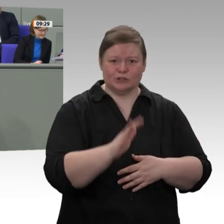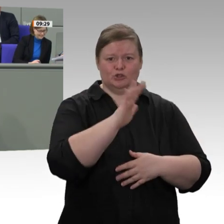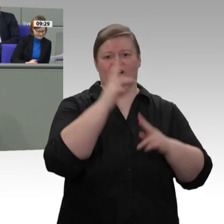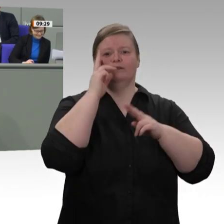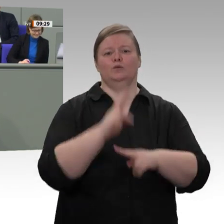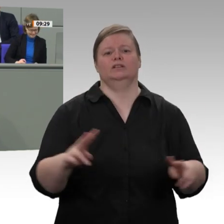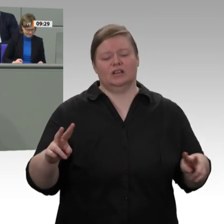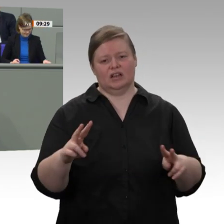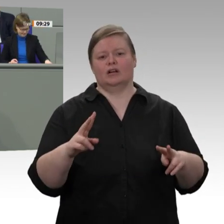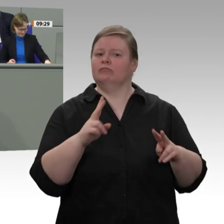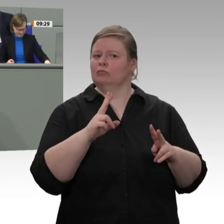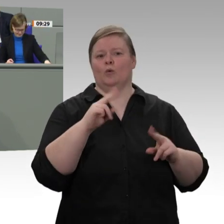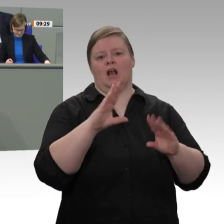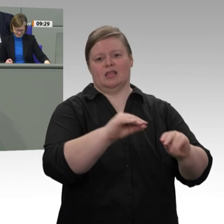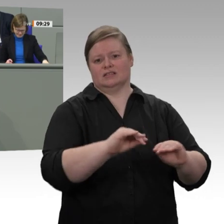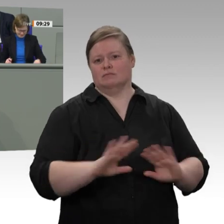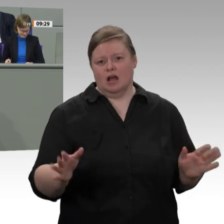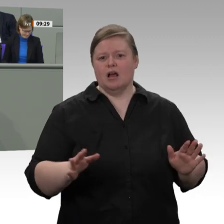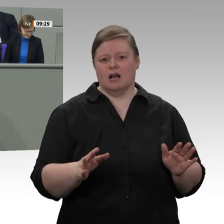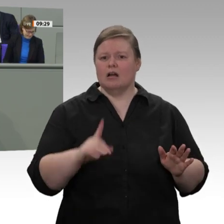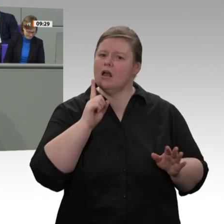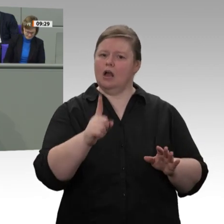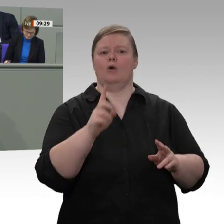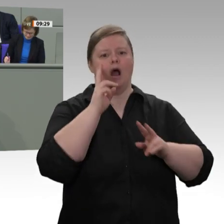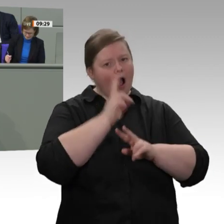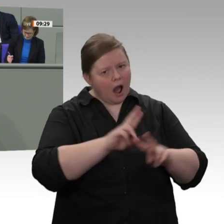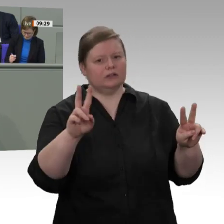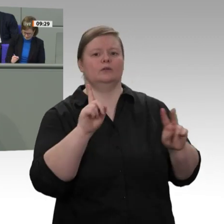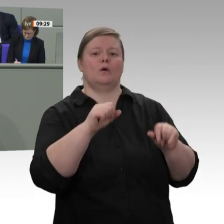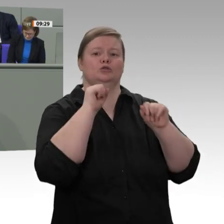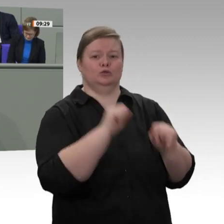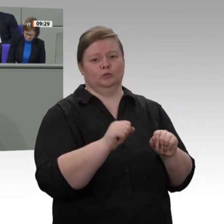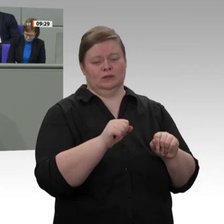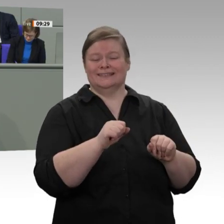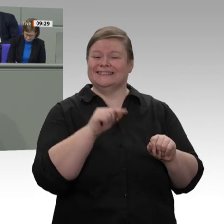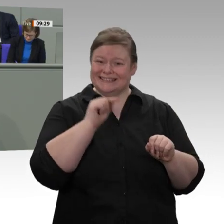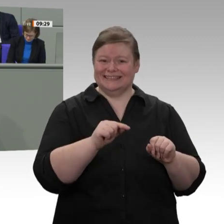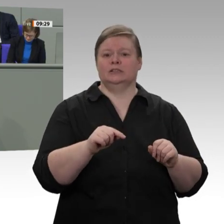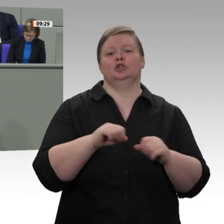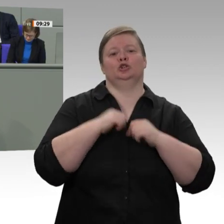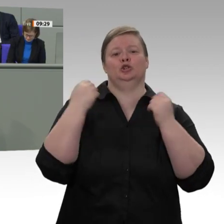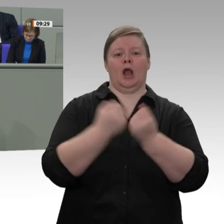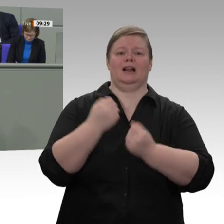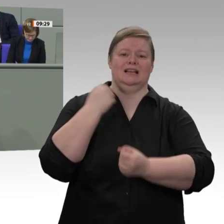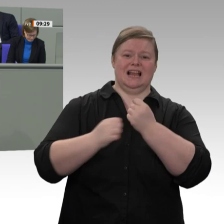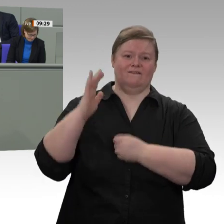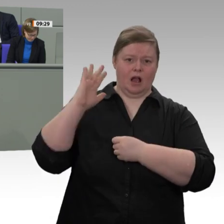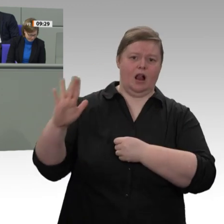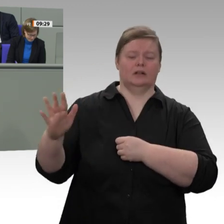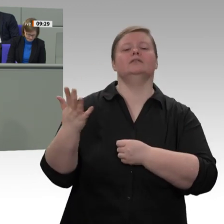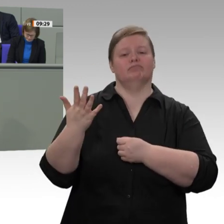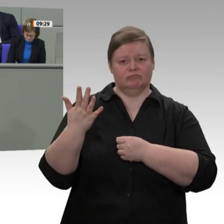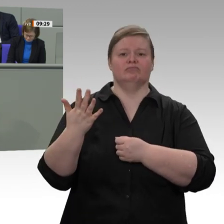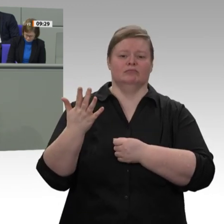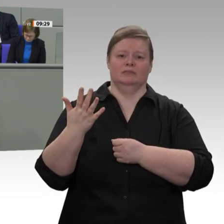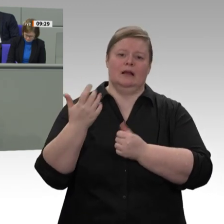heute geht, meine Damen und Herren. Und deswegen ja, die Adressaten der Mütter und Väter des Grundgesetzes